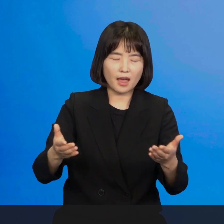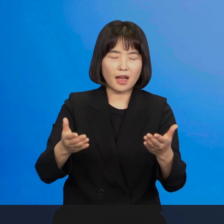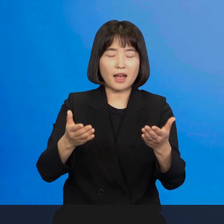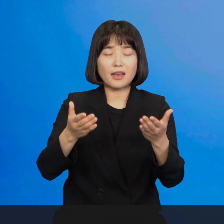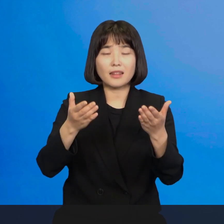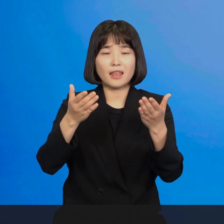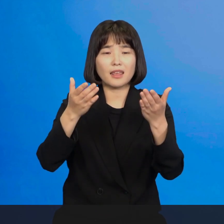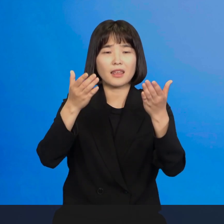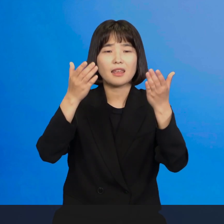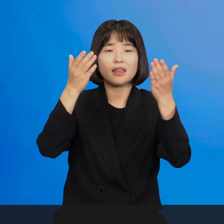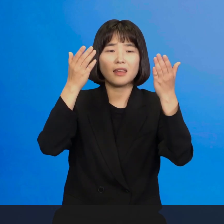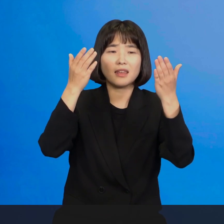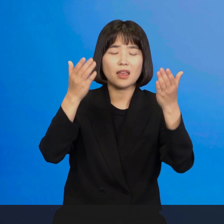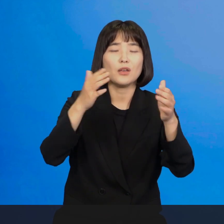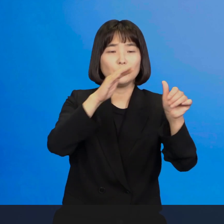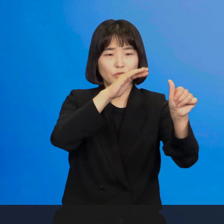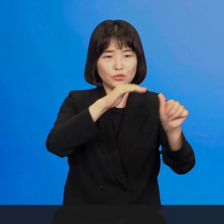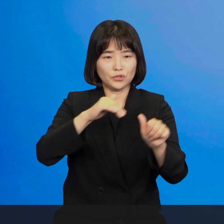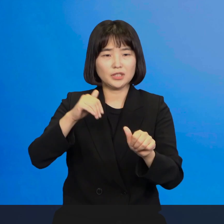예배하네.